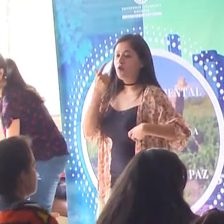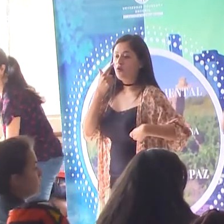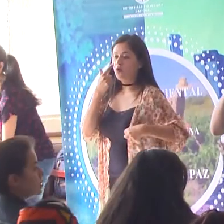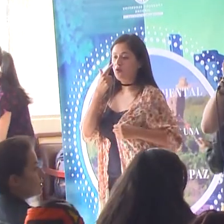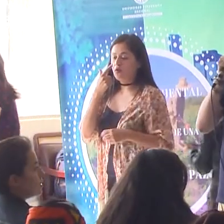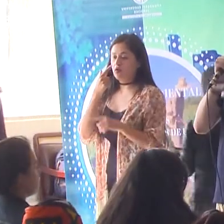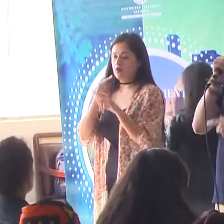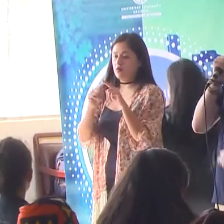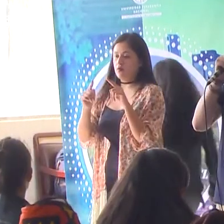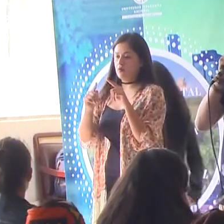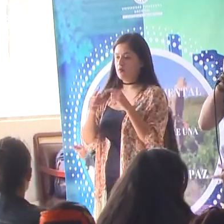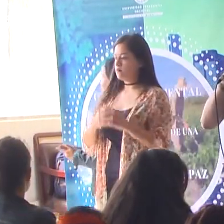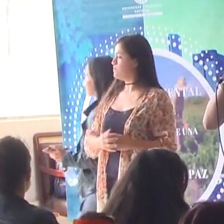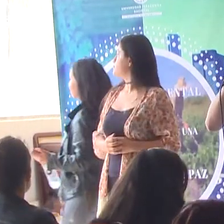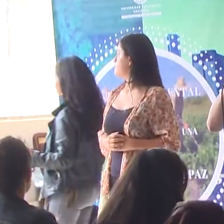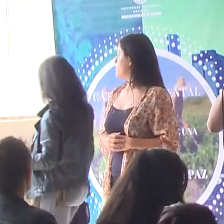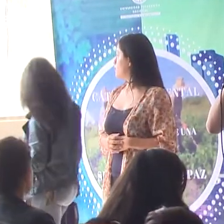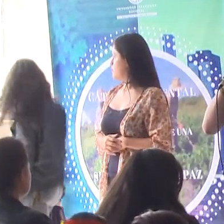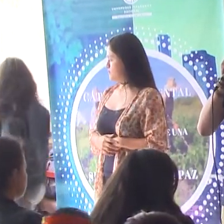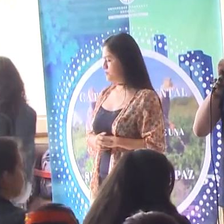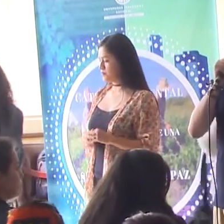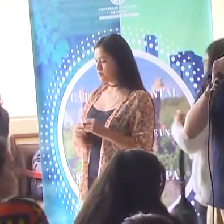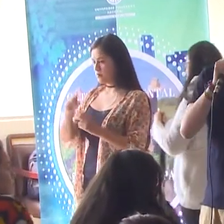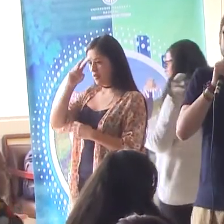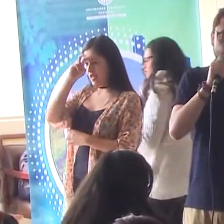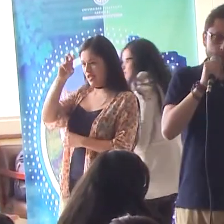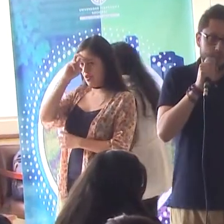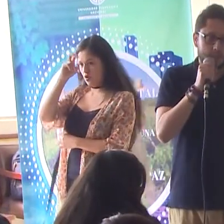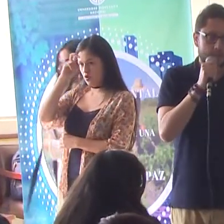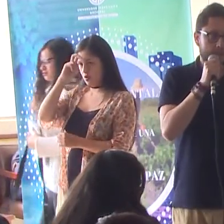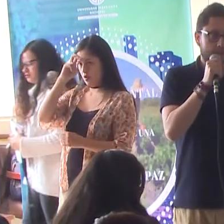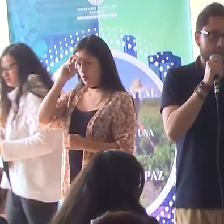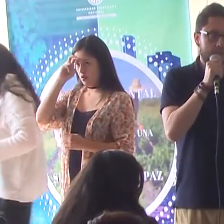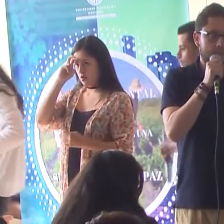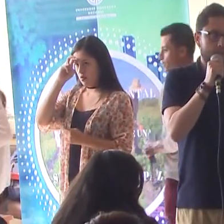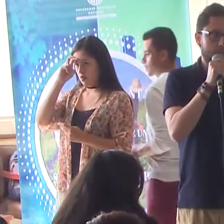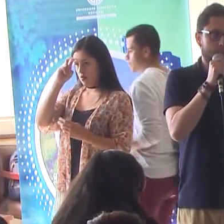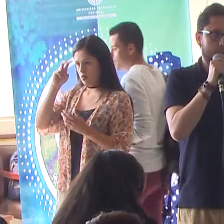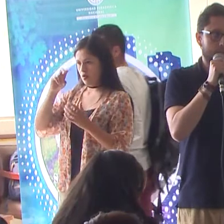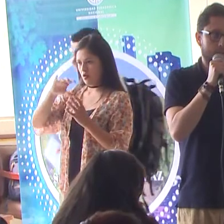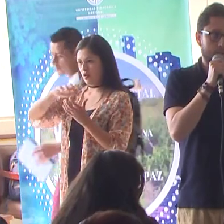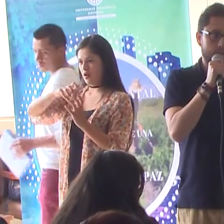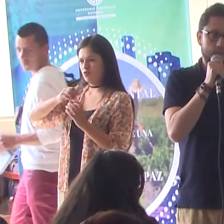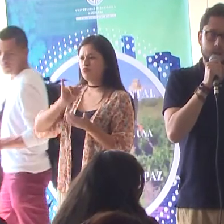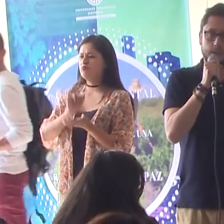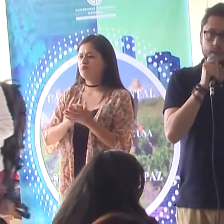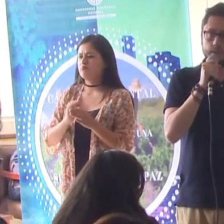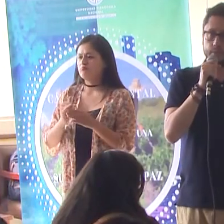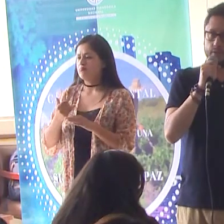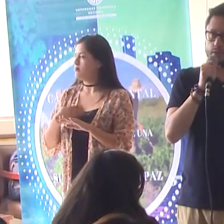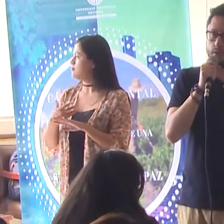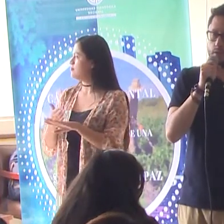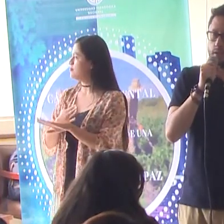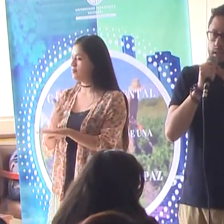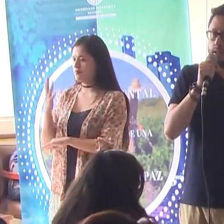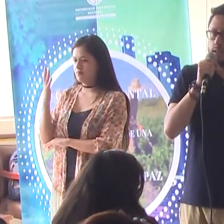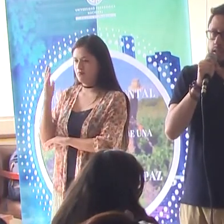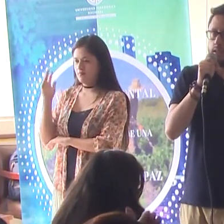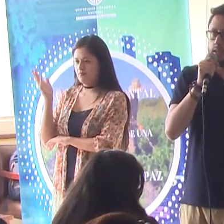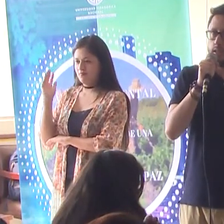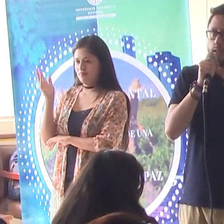norte cartográfico el norte geográfico fundamental yo pues prácticamente voy a dejar redundar en lo que el profesor